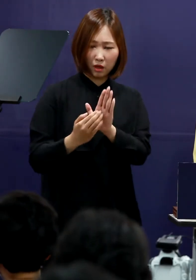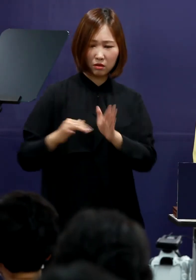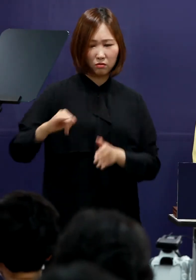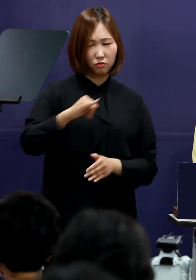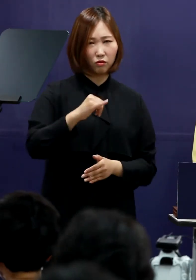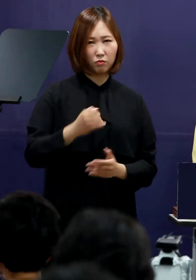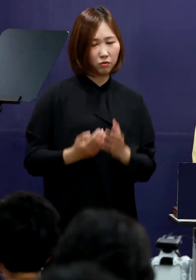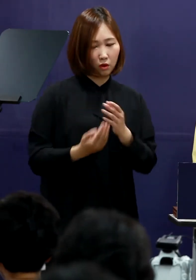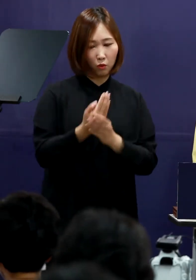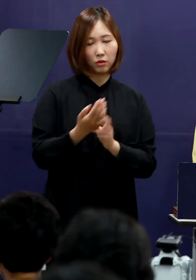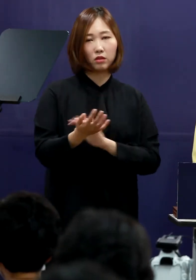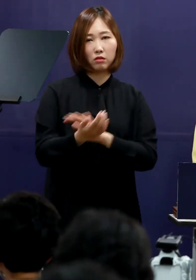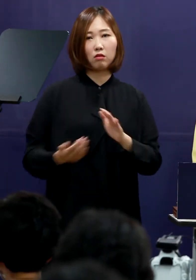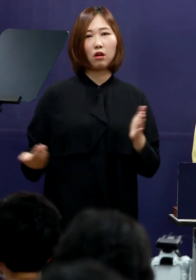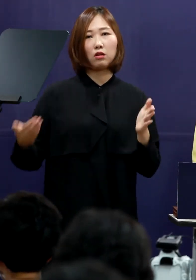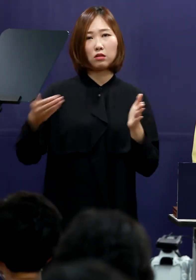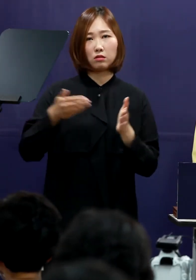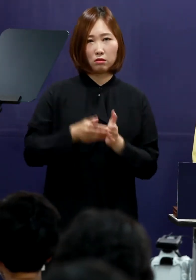전까지는